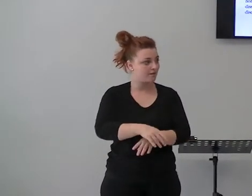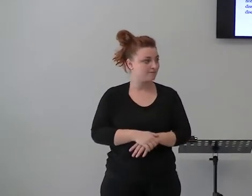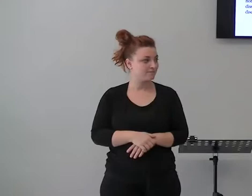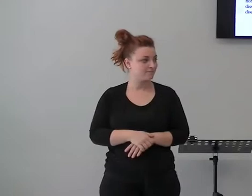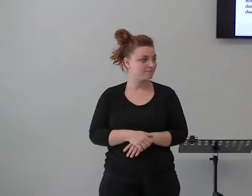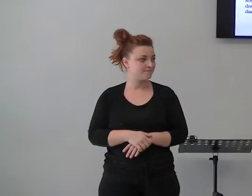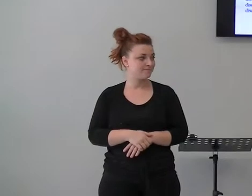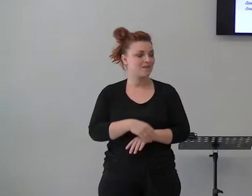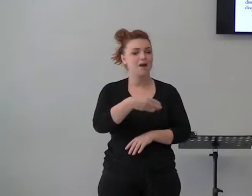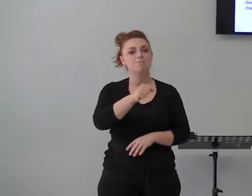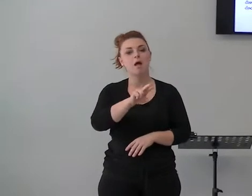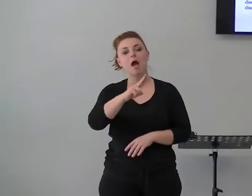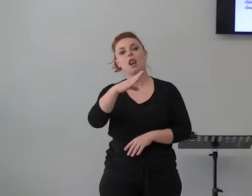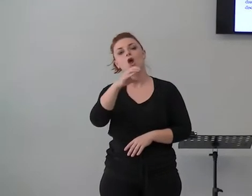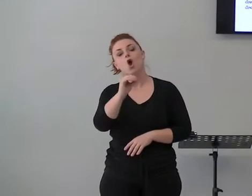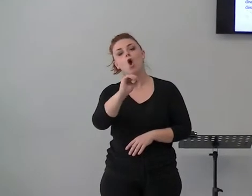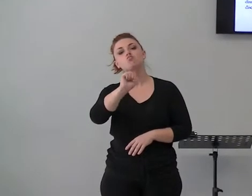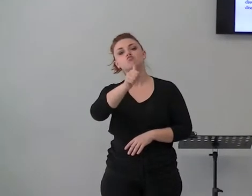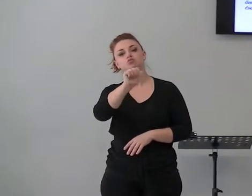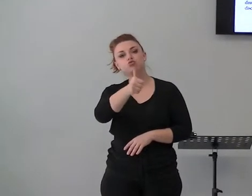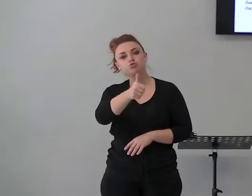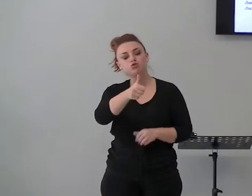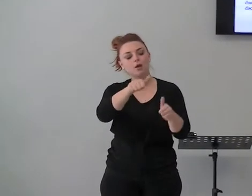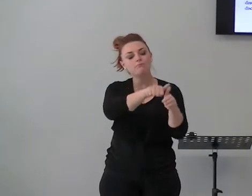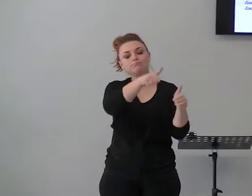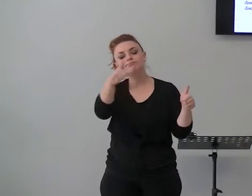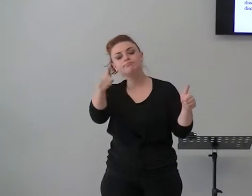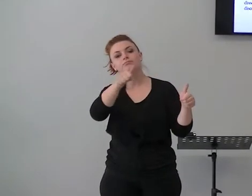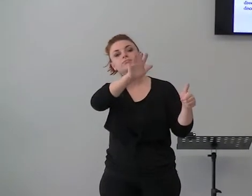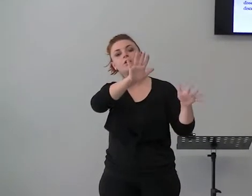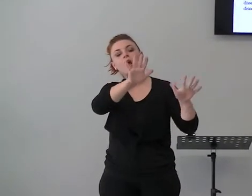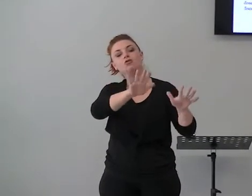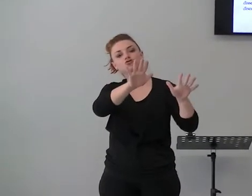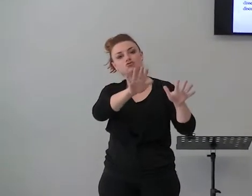Marco 11, i primi 10 versetti. C'è un titolo lì.